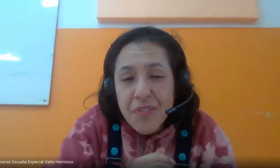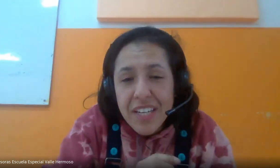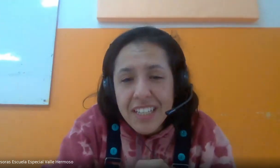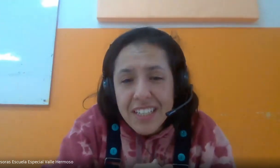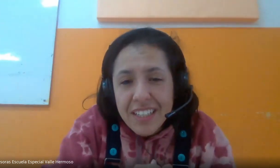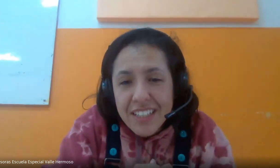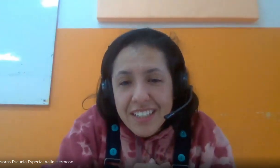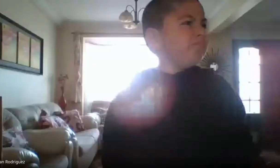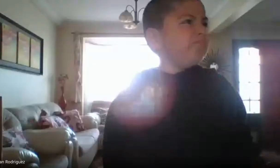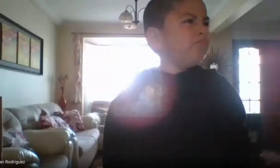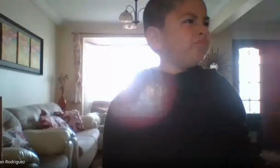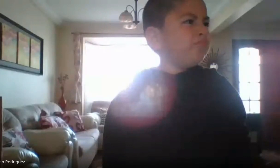bien.